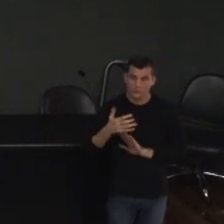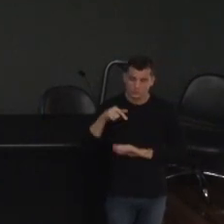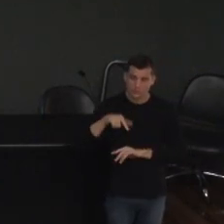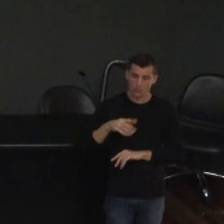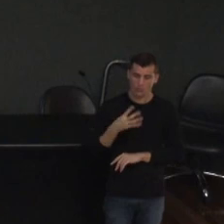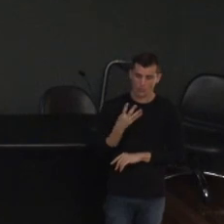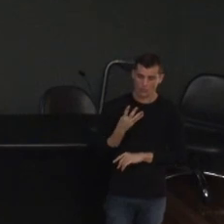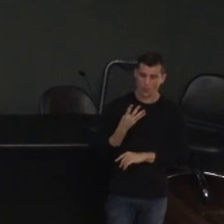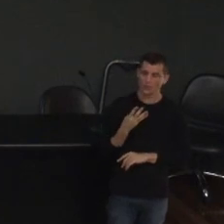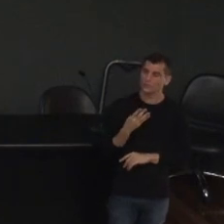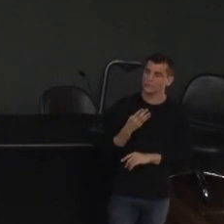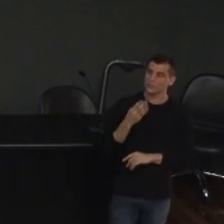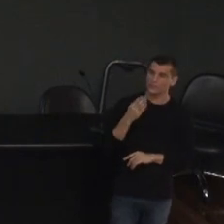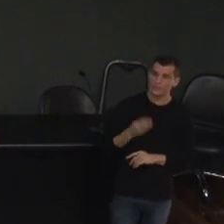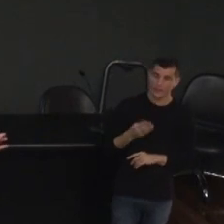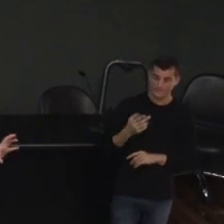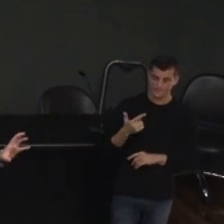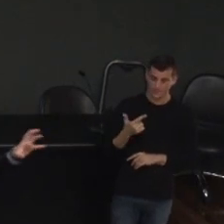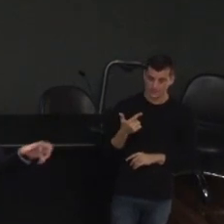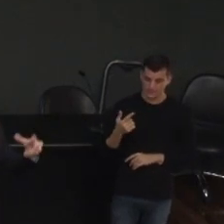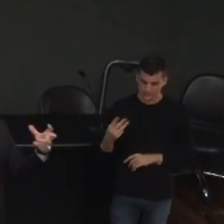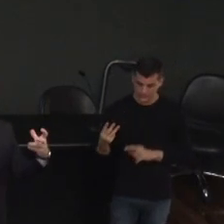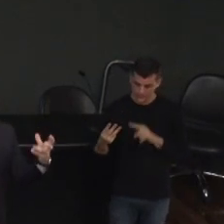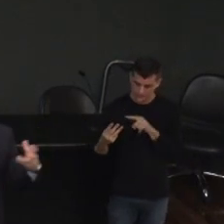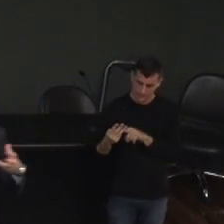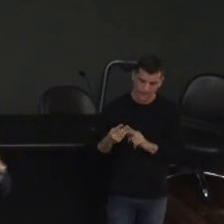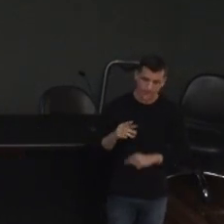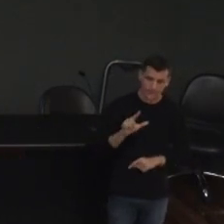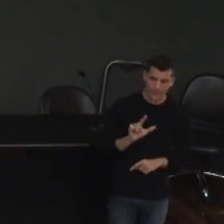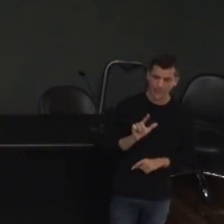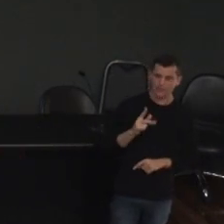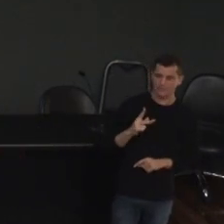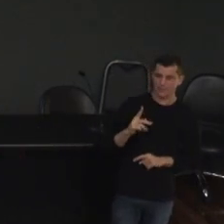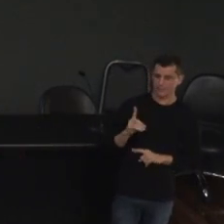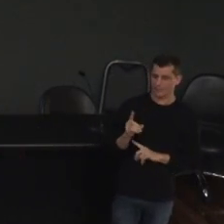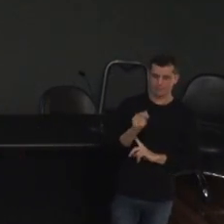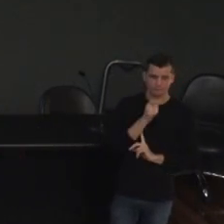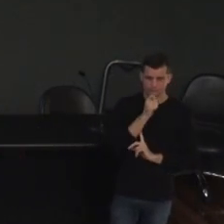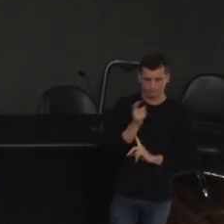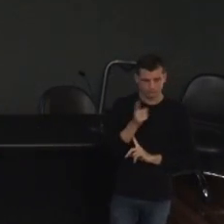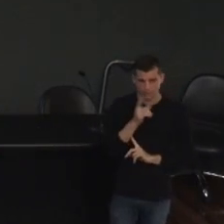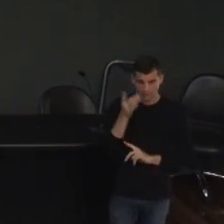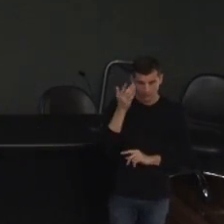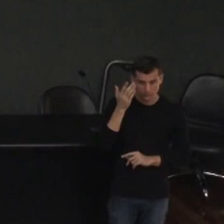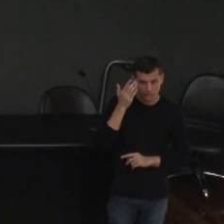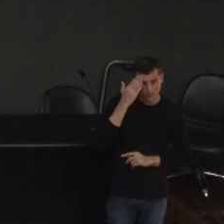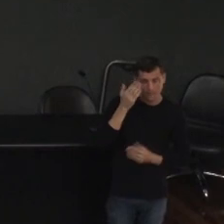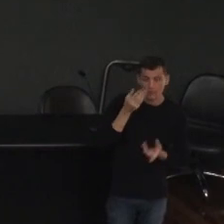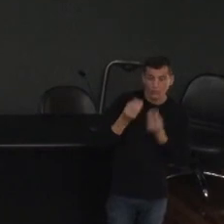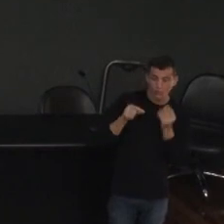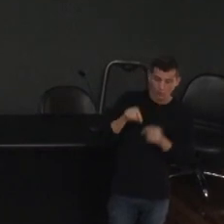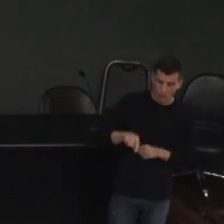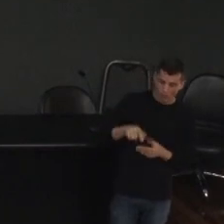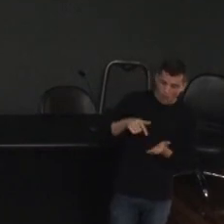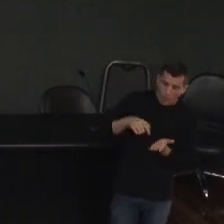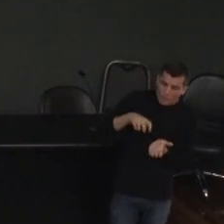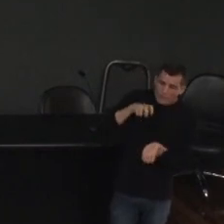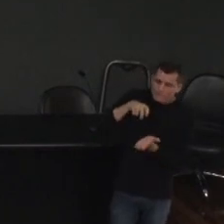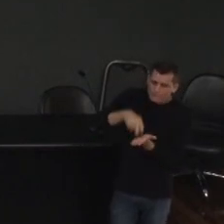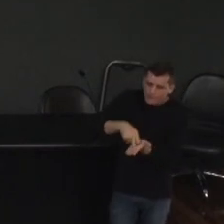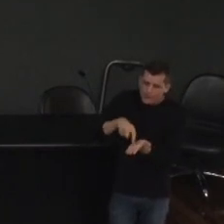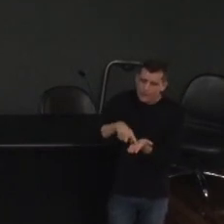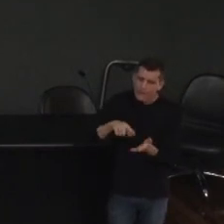seguinte como a npd ainda não sabia ou não tinha ainda parâmetros para aplicação das penas para